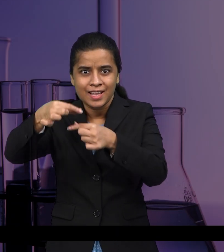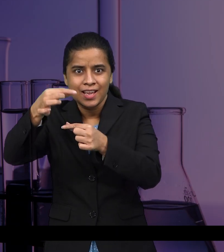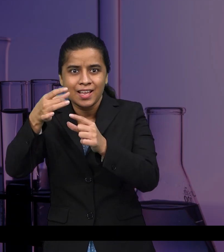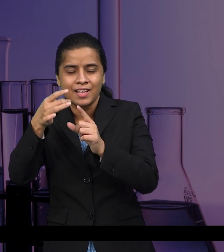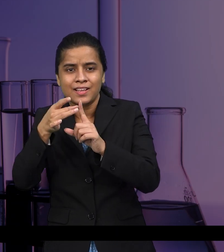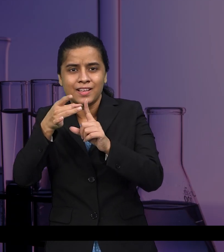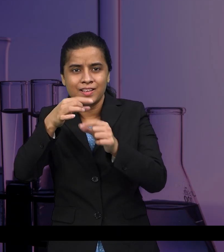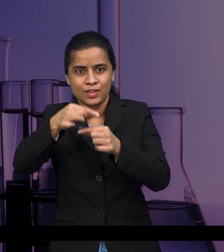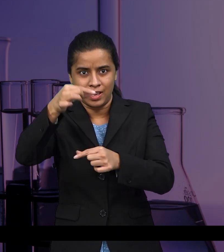தாமிரம்,